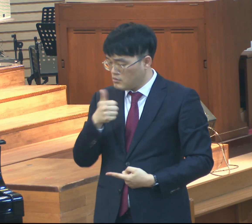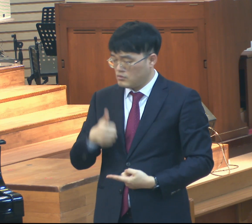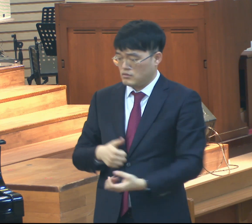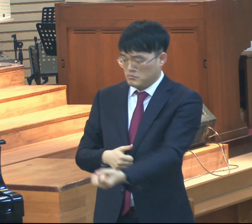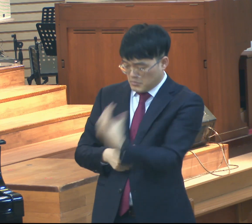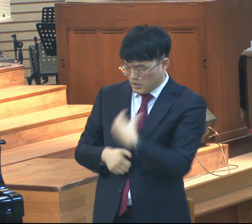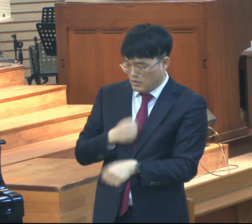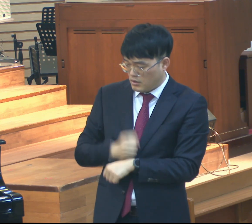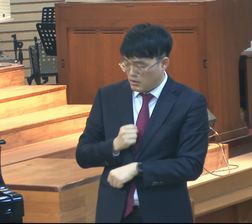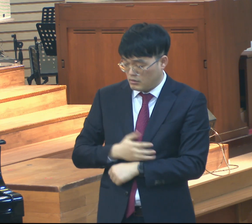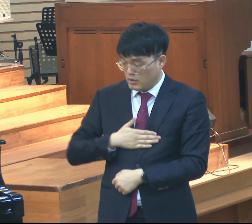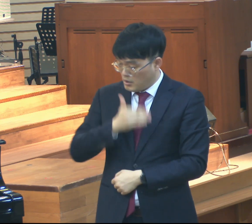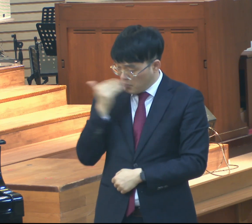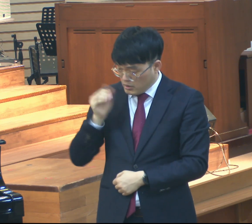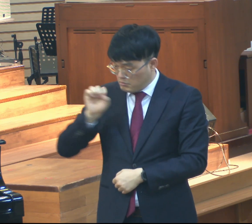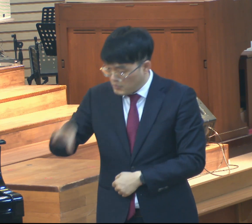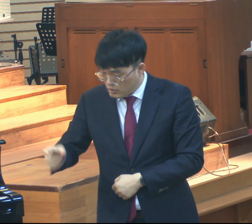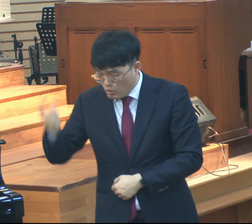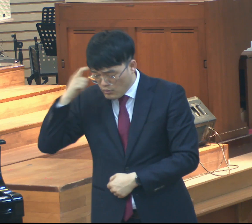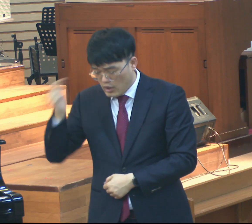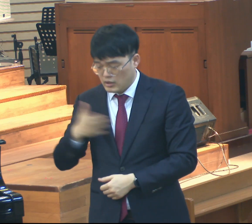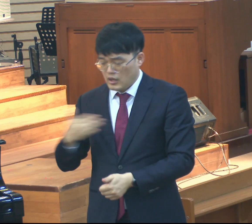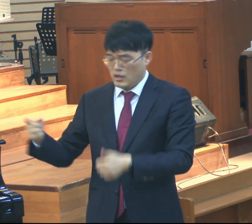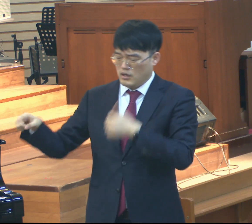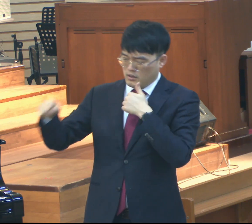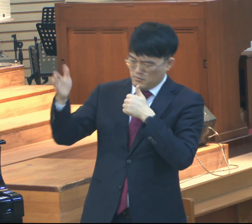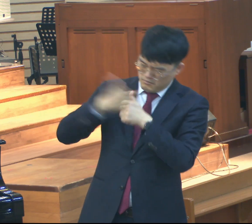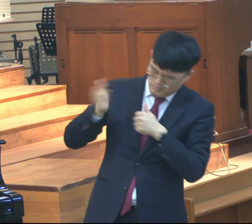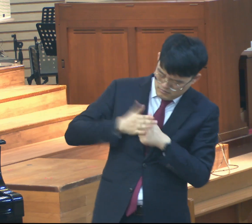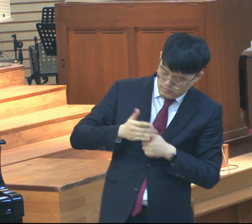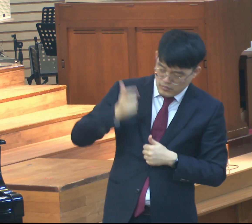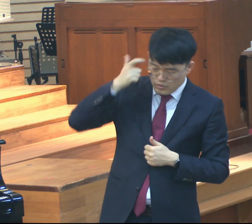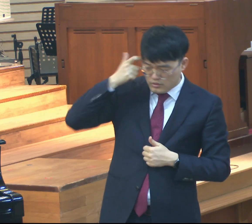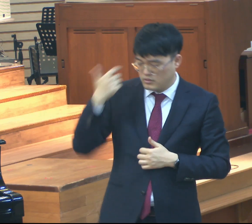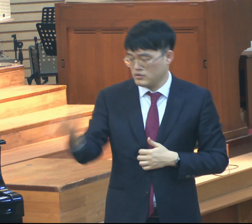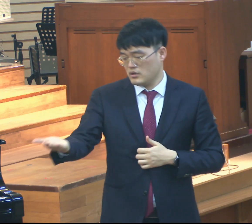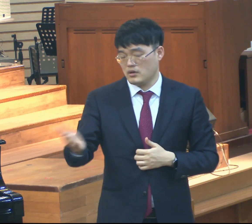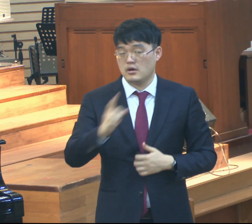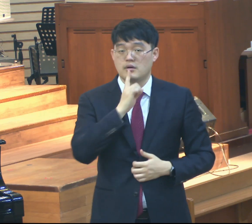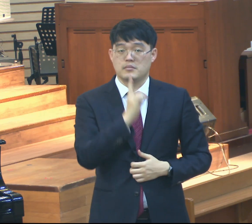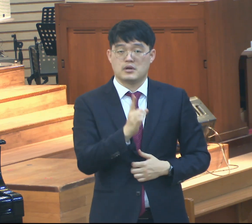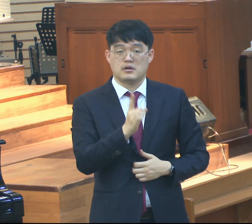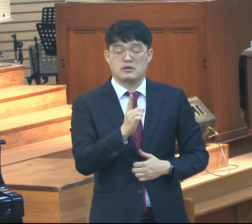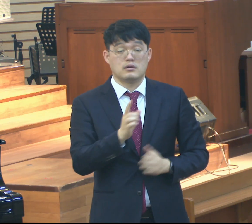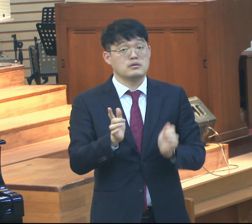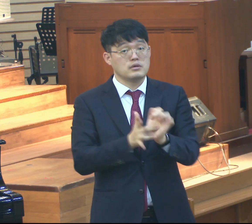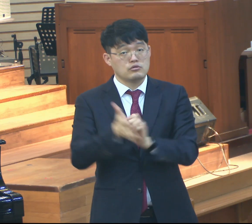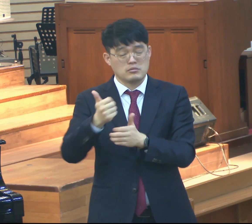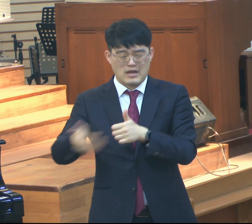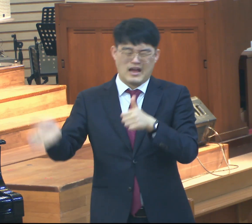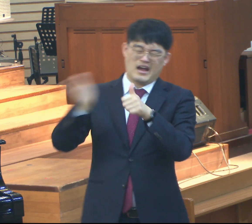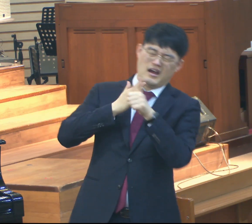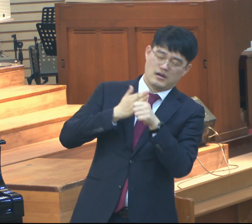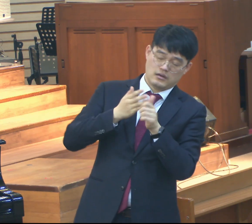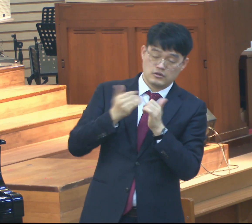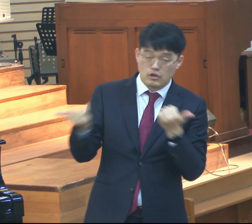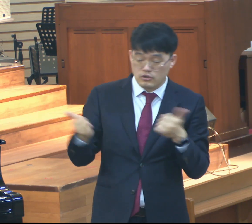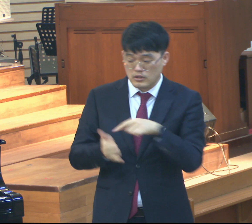나를 치느냐. 그렇게 반박하셨습니다. 그 예수님을 치던 사람의 심리는 그것이죠.